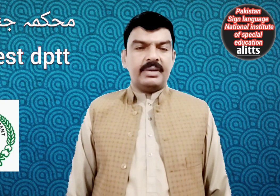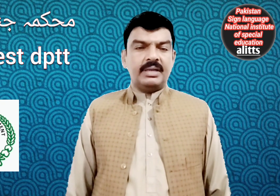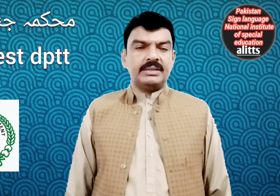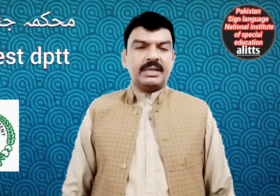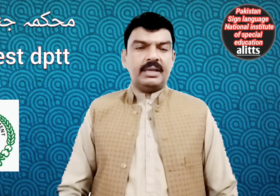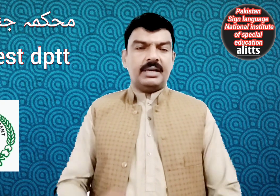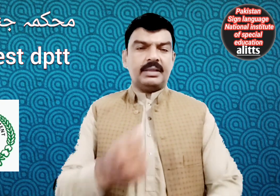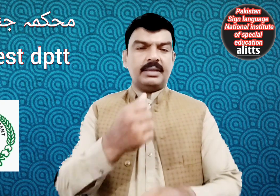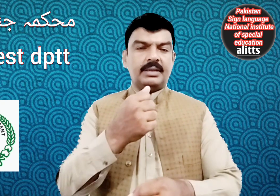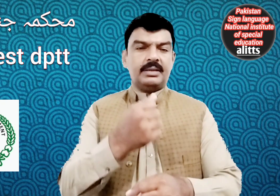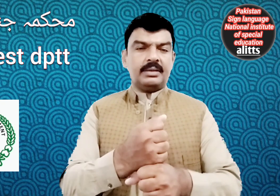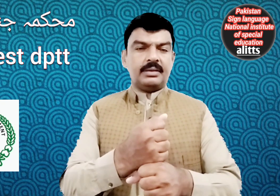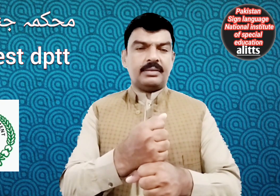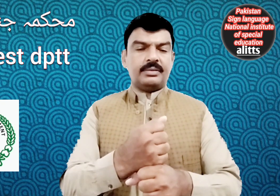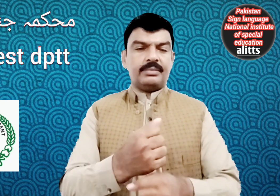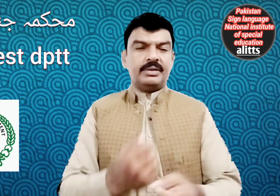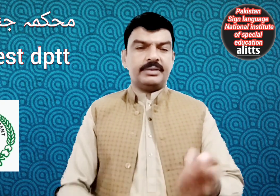महकमा जंगलात, गवर्नमेंट,